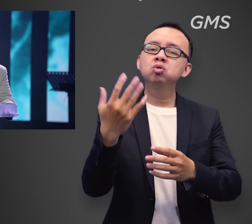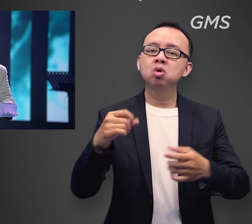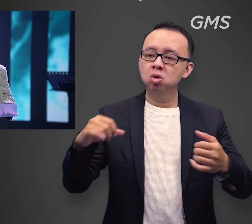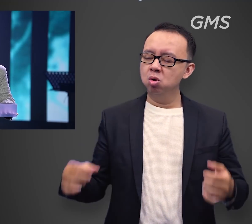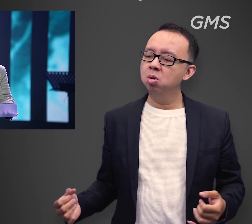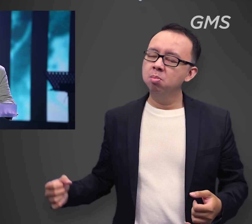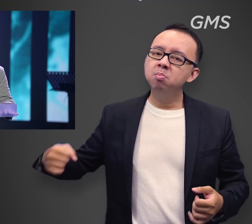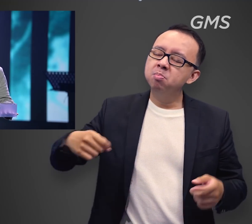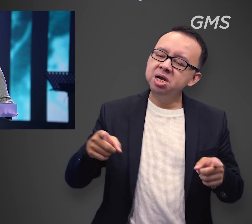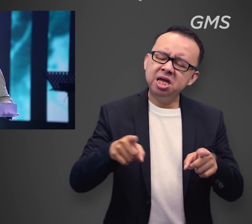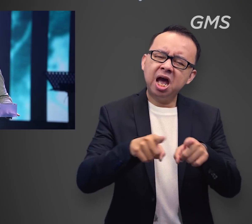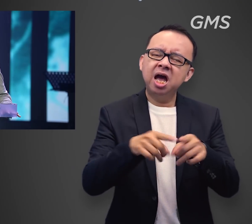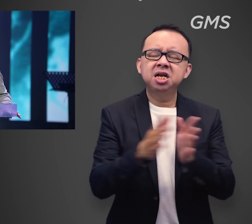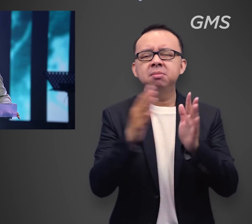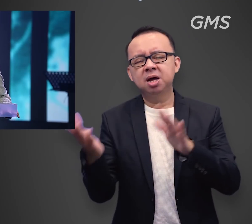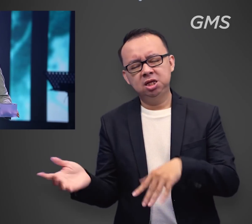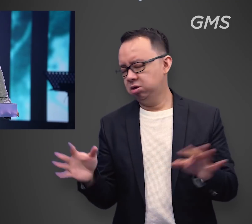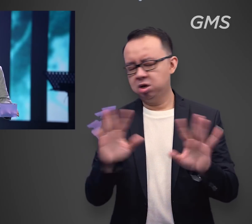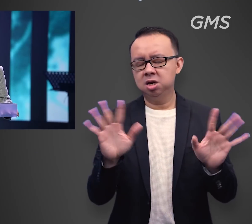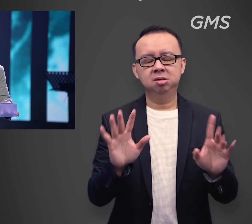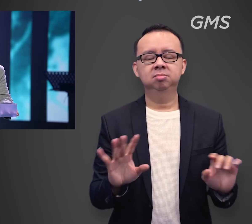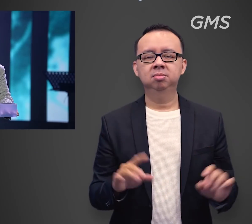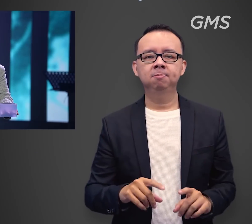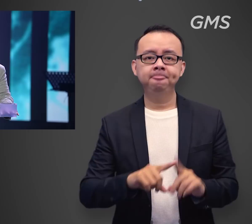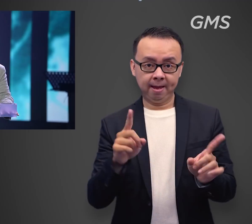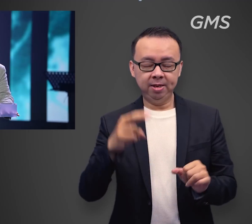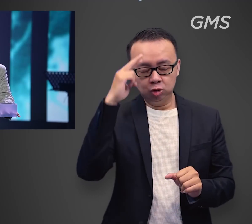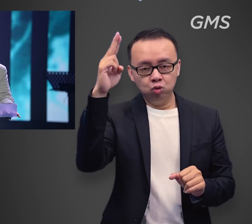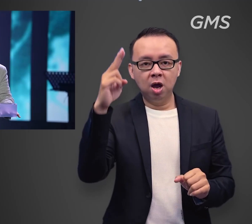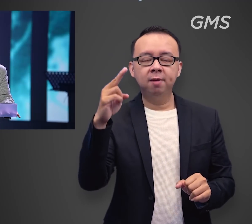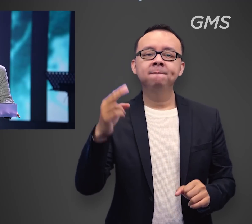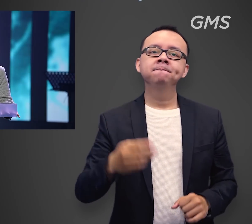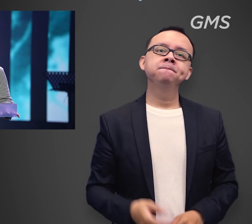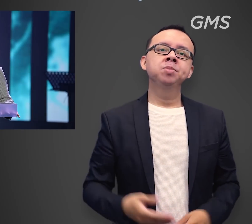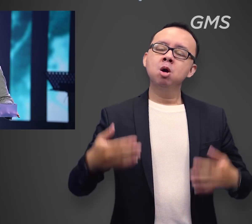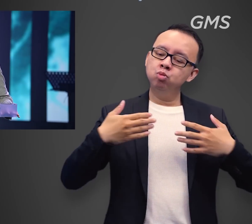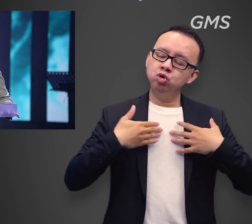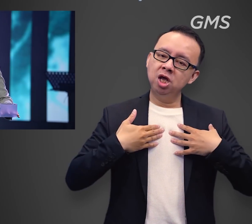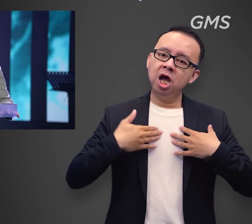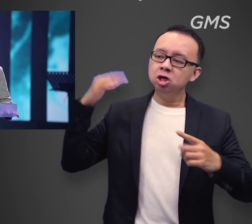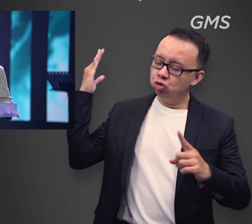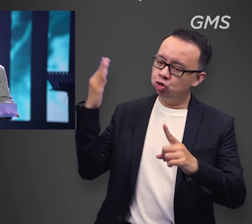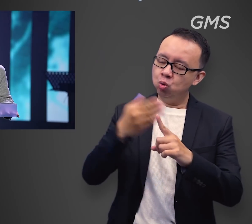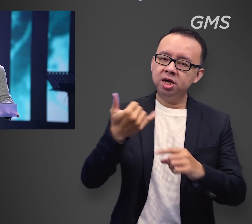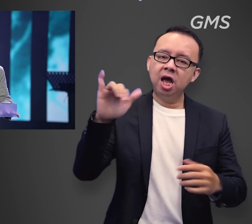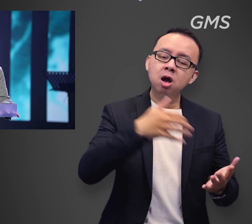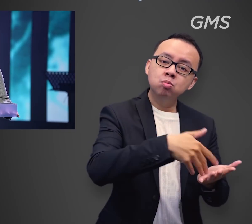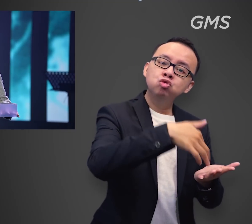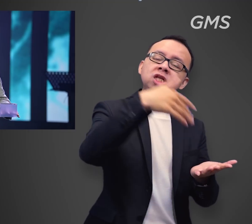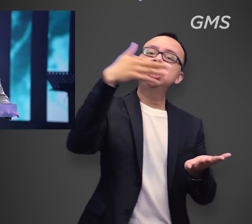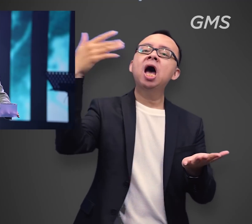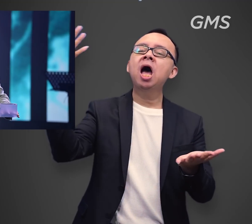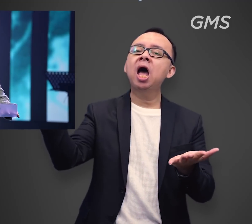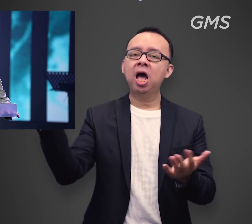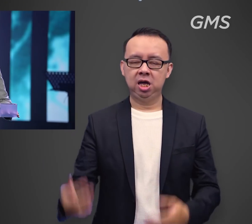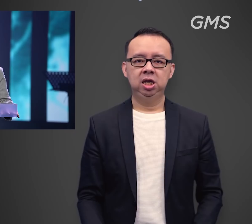itu. Tuhan tuh punya tujuan yang mulia dalam kehidupan saudara. Jelas tujuannya adalah untuk memuliakan Tuhan. Hidup Anda ini bisa